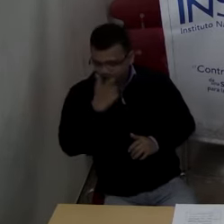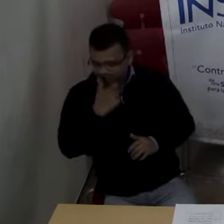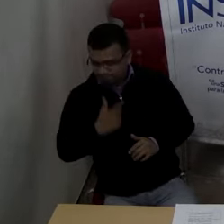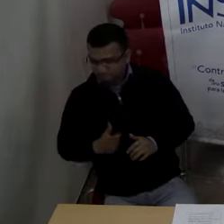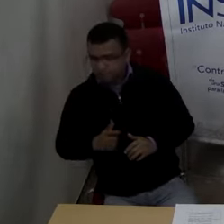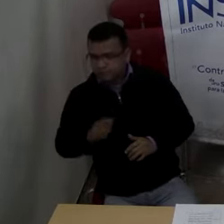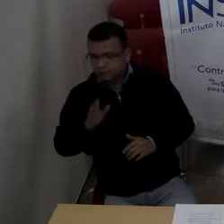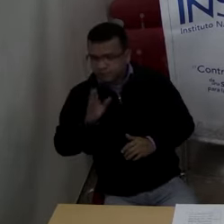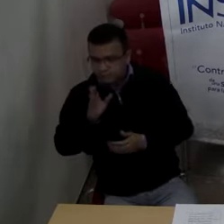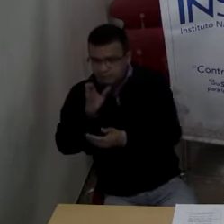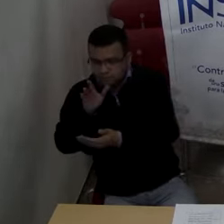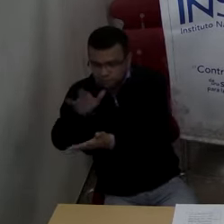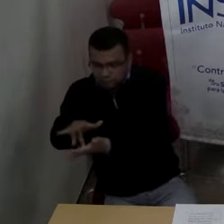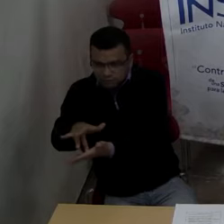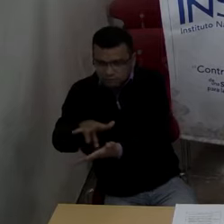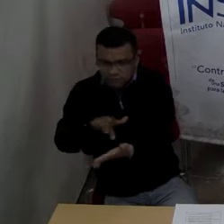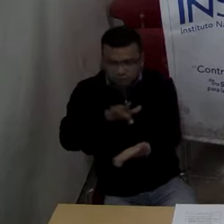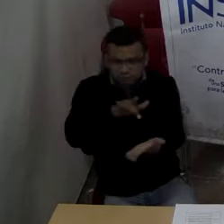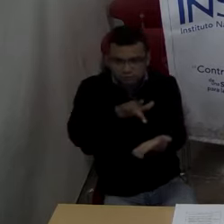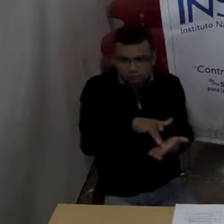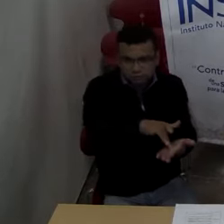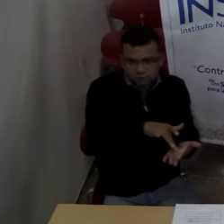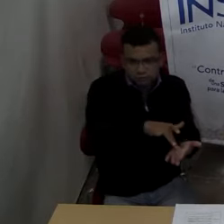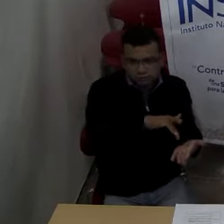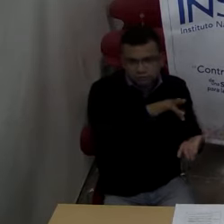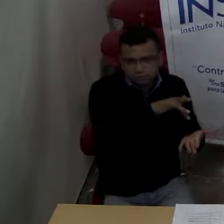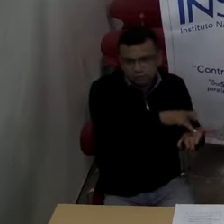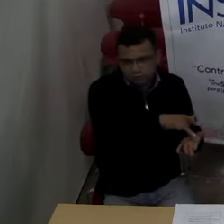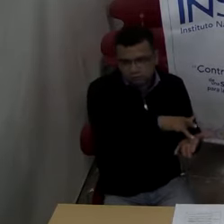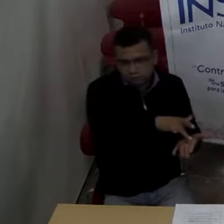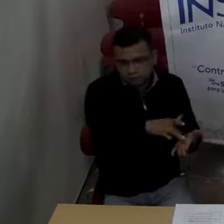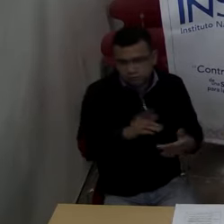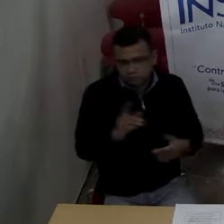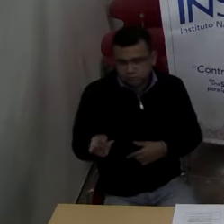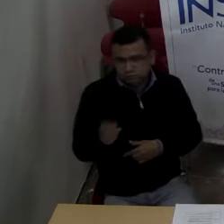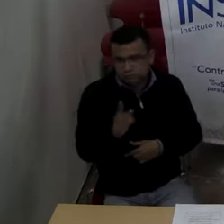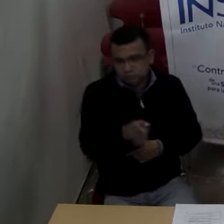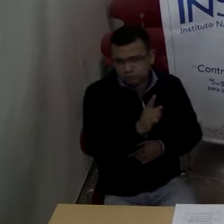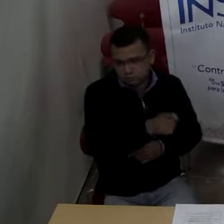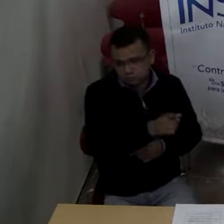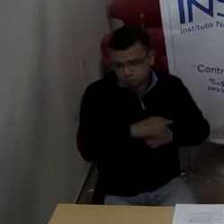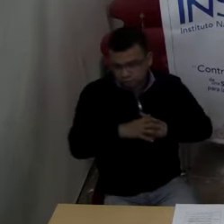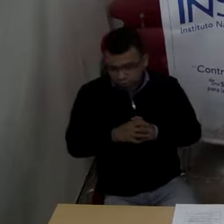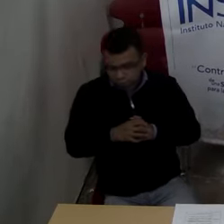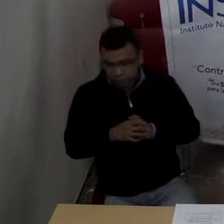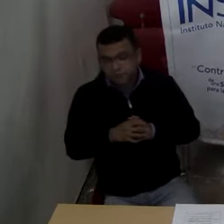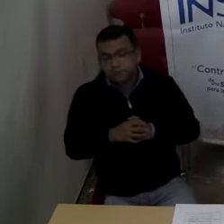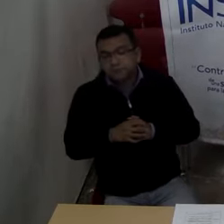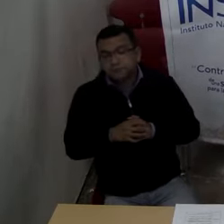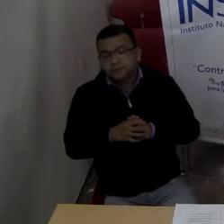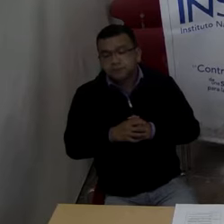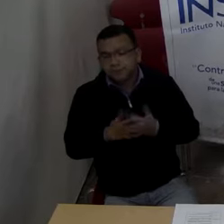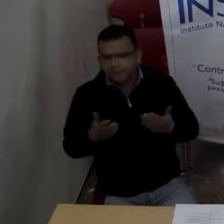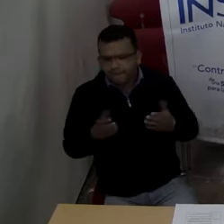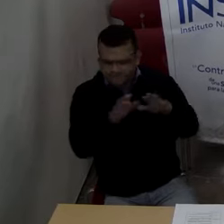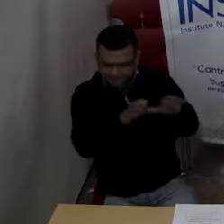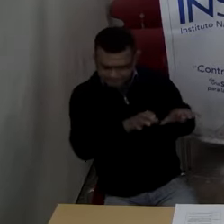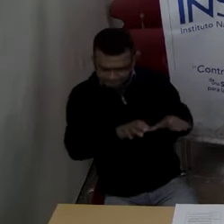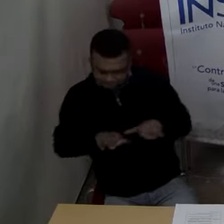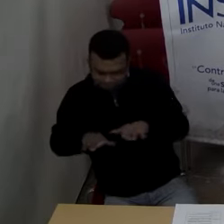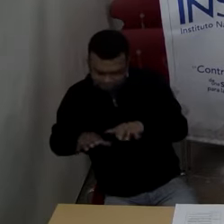Las conductas protectoras entonces se convierten en esos hábitos que fomentan bienestar,